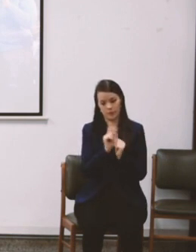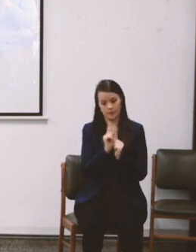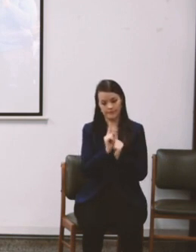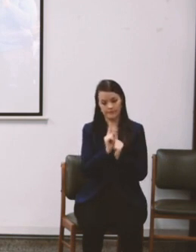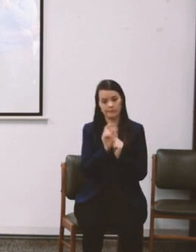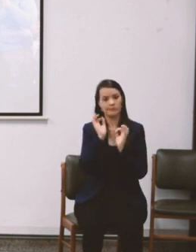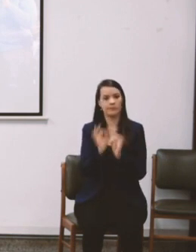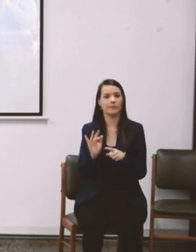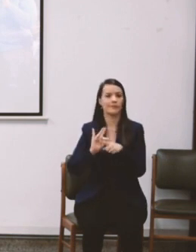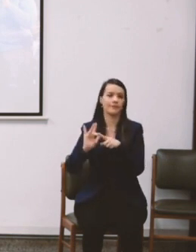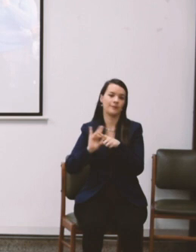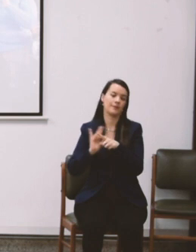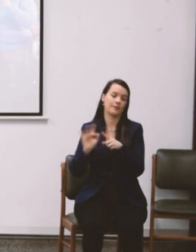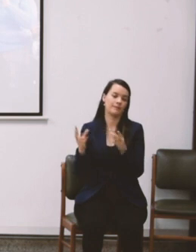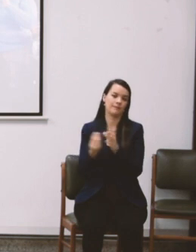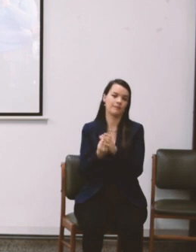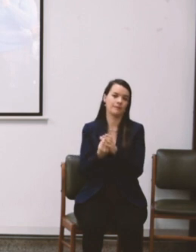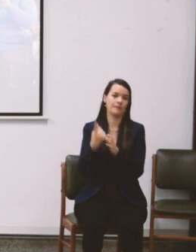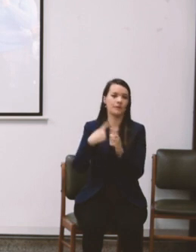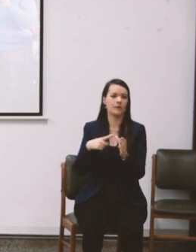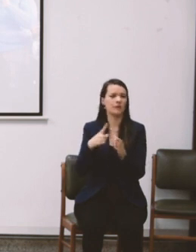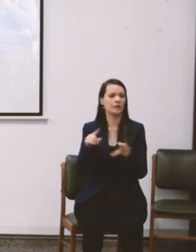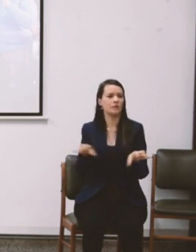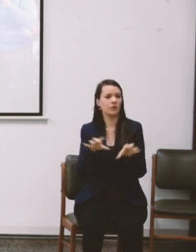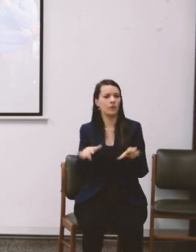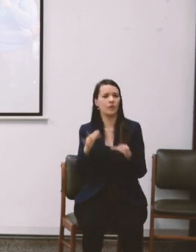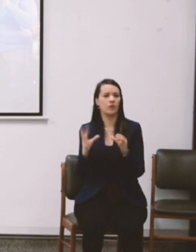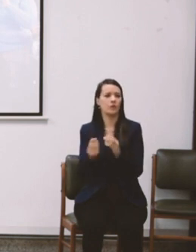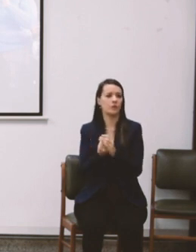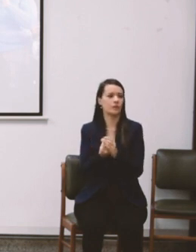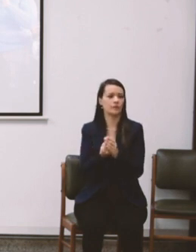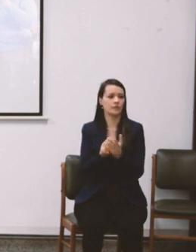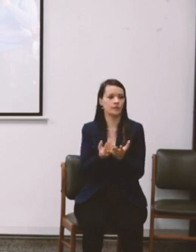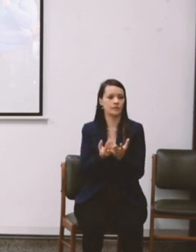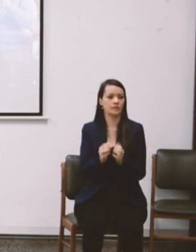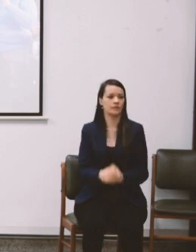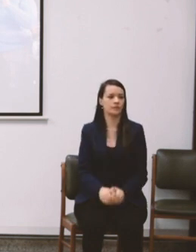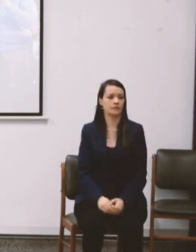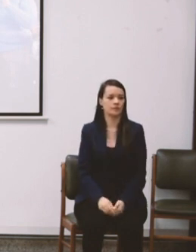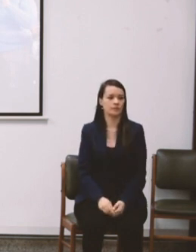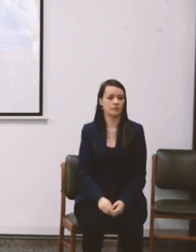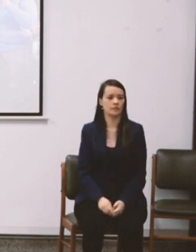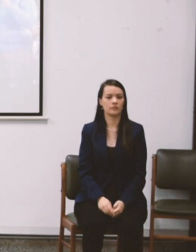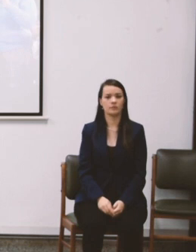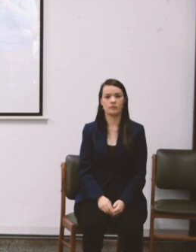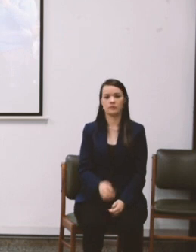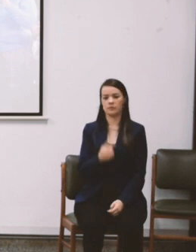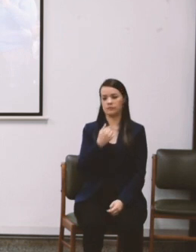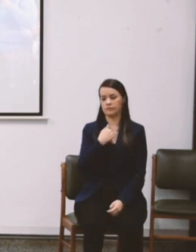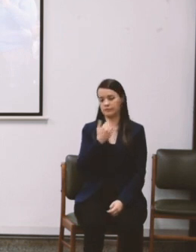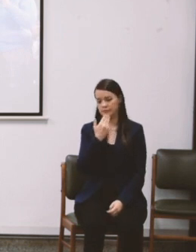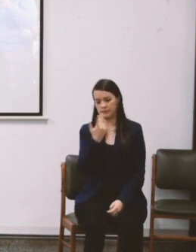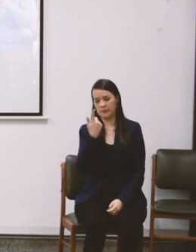forma en que se emplea o se ha tomado pues, la inclusión. Entonces, yo hago ciertos estudios pues, con los profes,